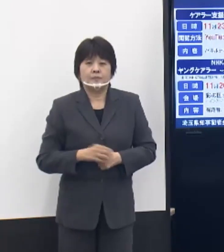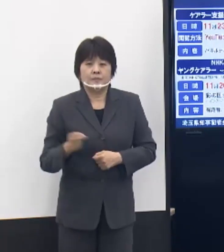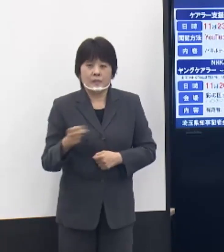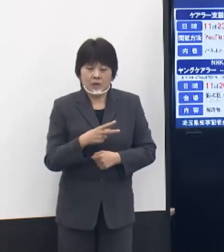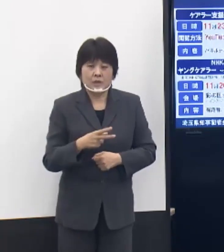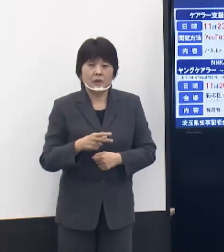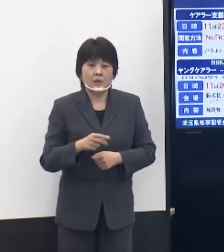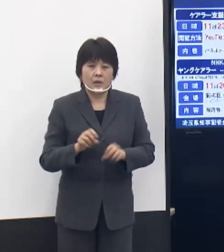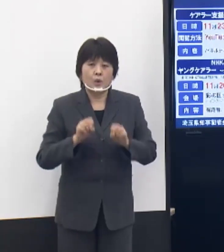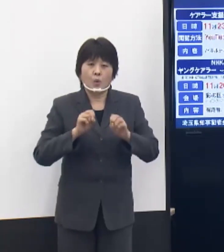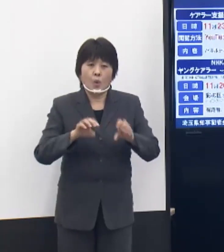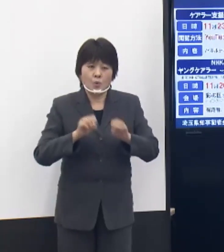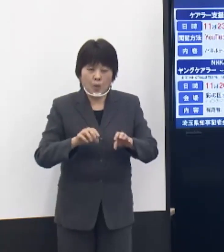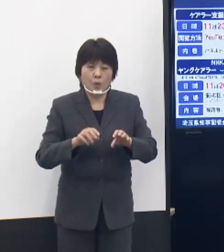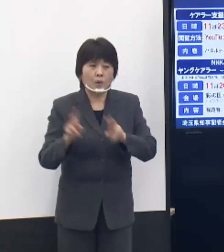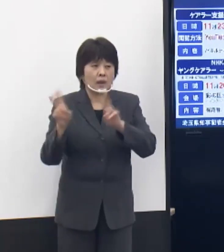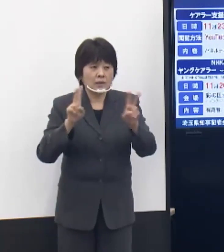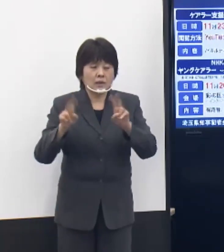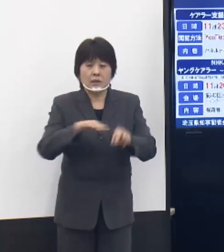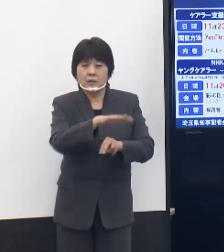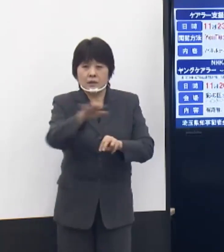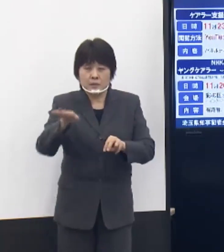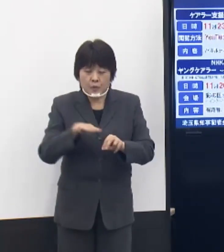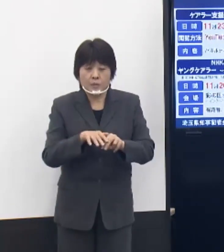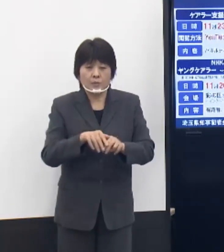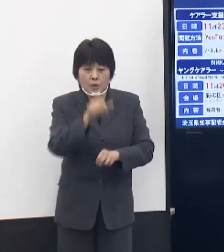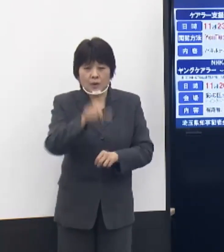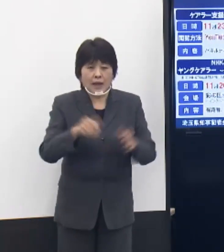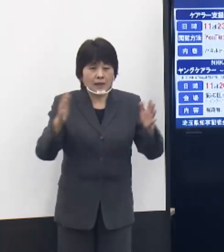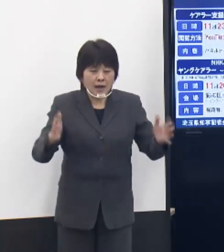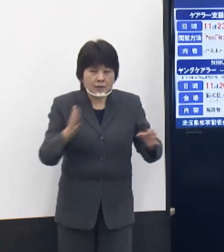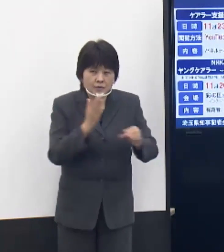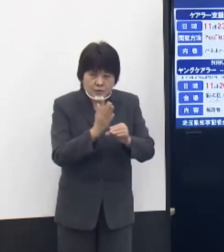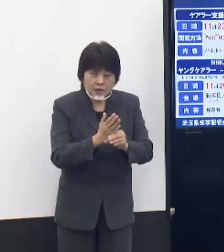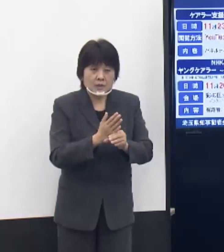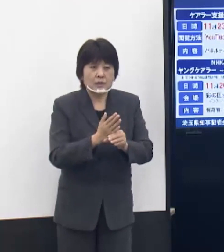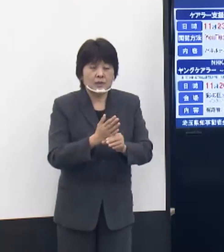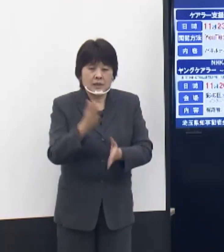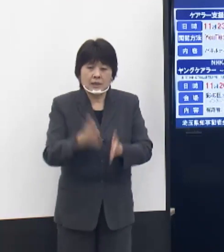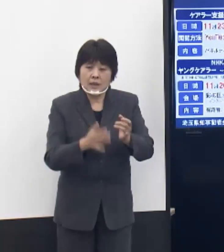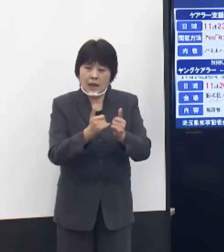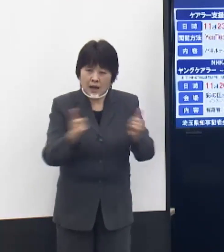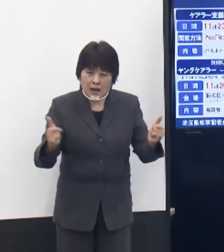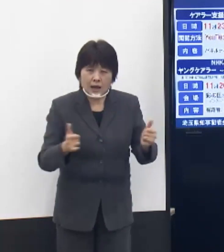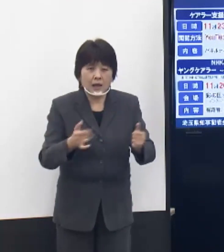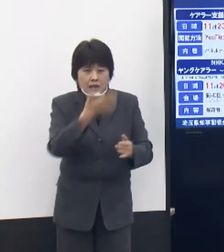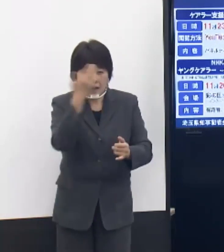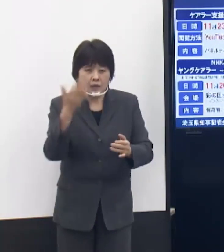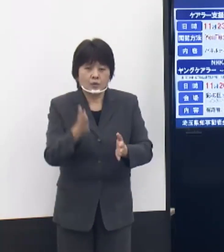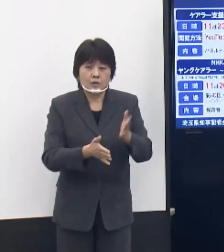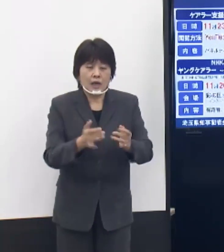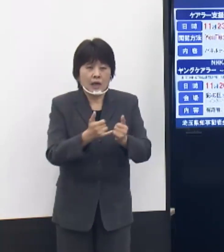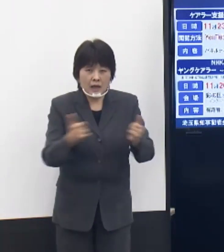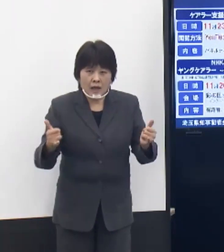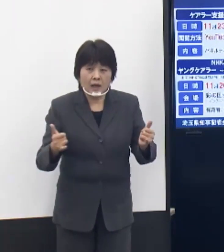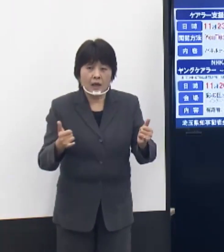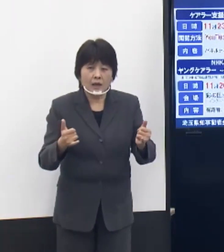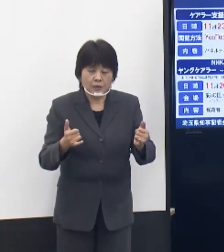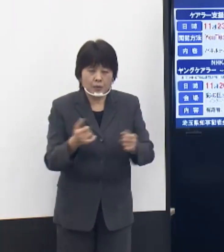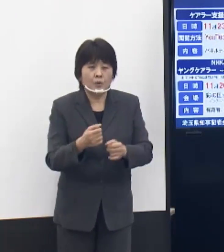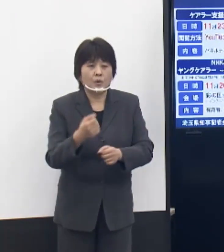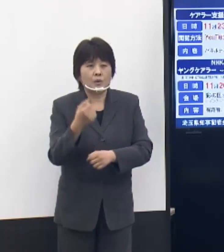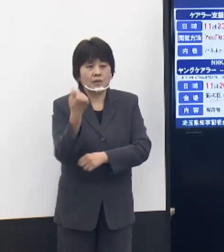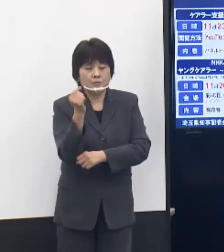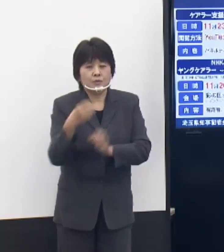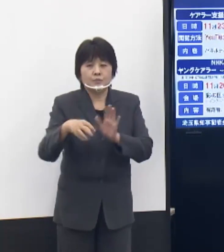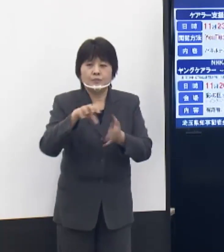各報道機関におかれましても、月間中にケアラー、ヤングケアラーに関する記事の掲載などのご協力をお願